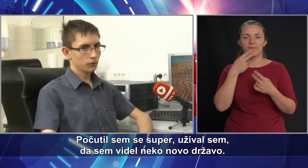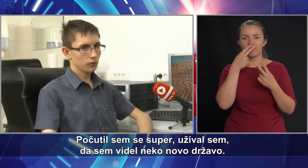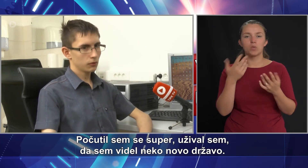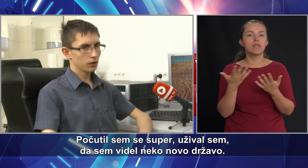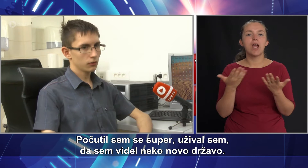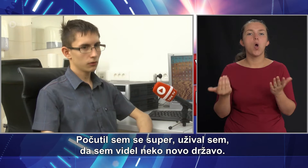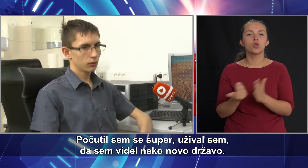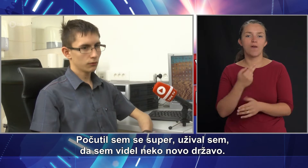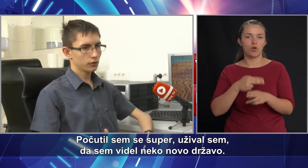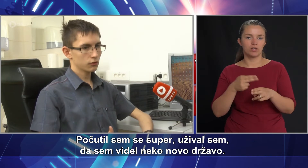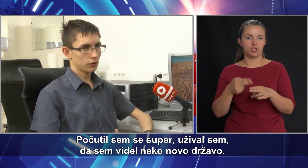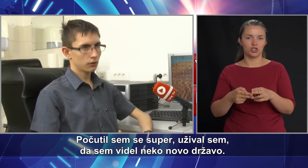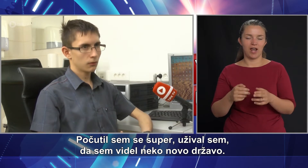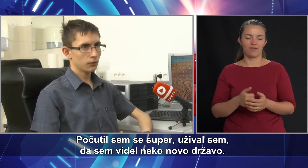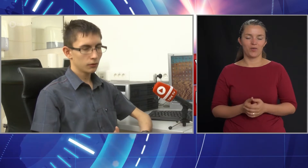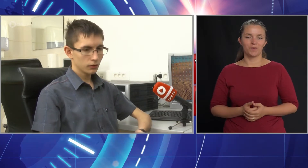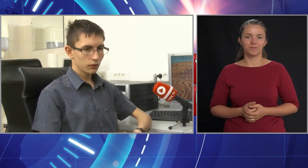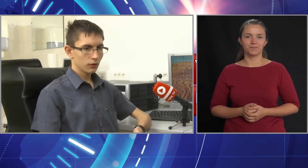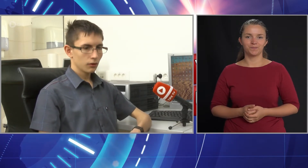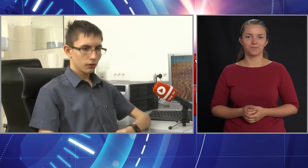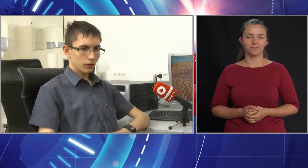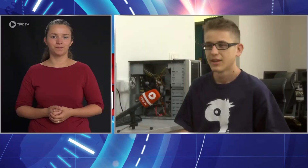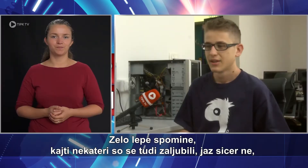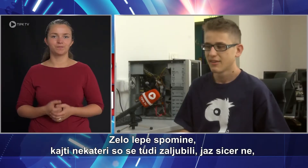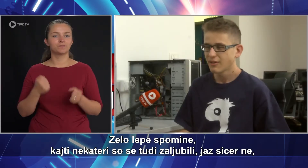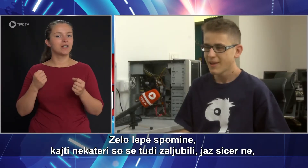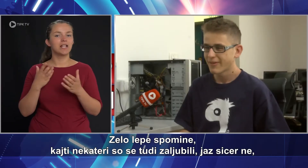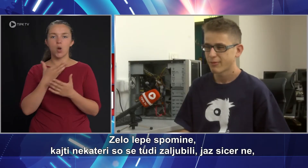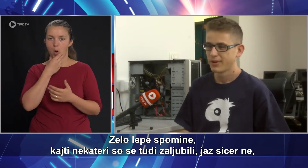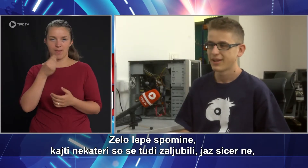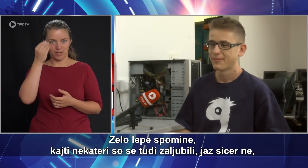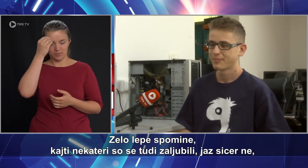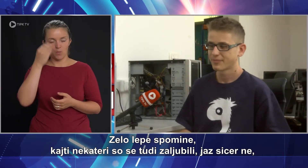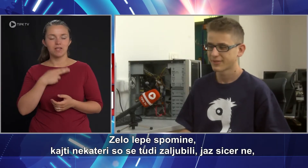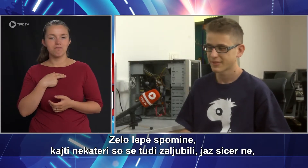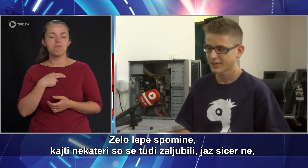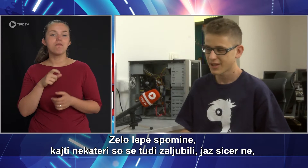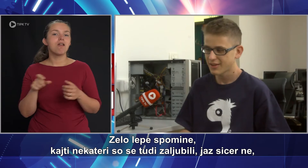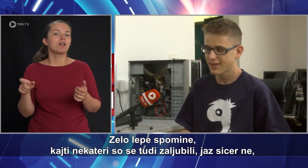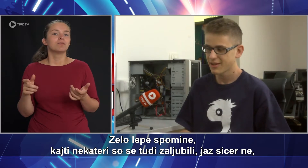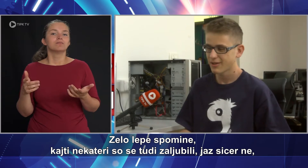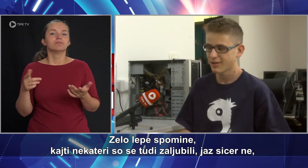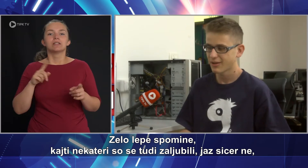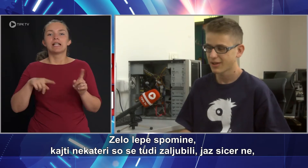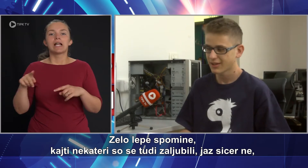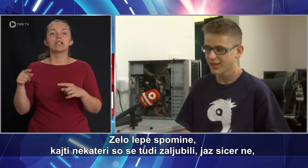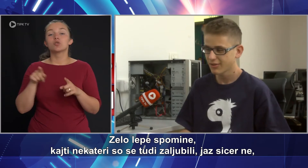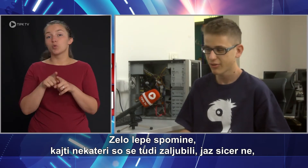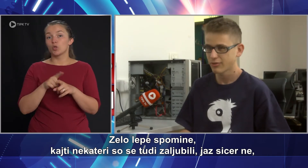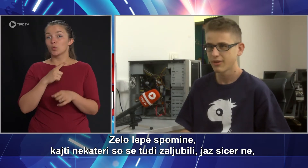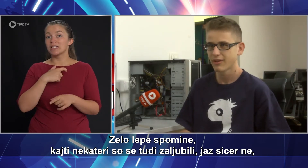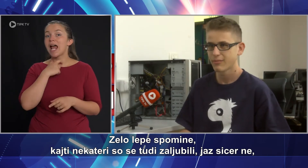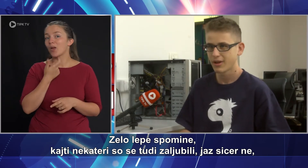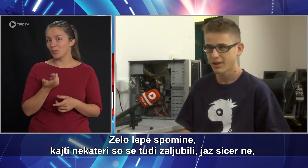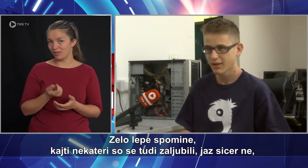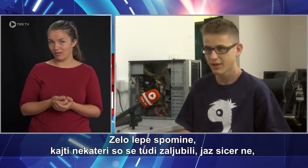sem videl neko novo državo. Zelo lepe spomine, kajti nekateri so